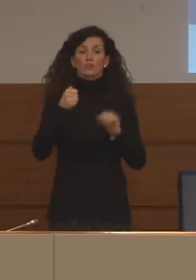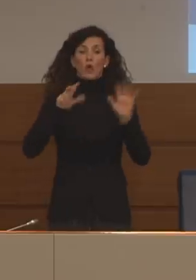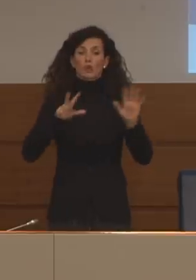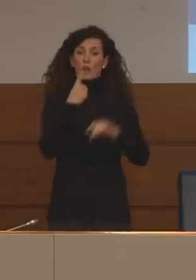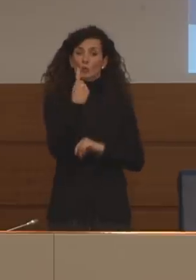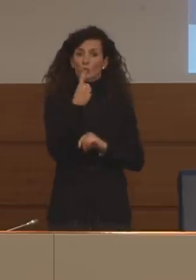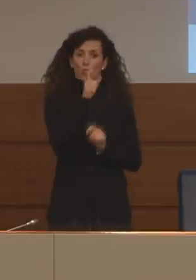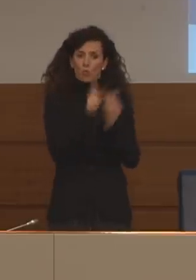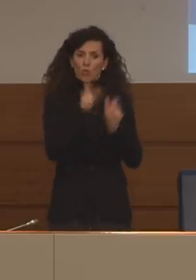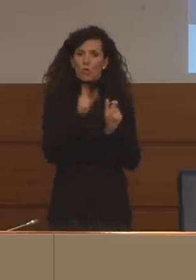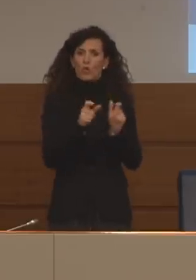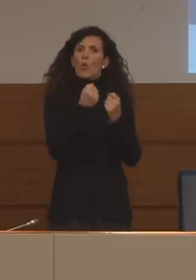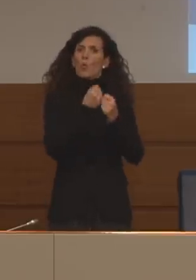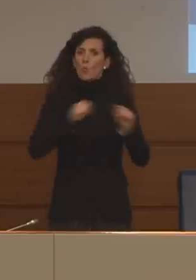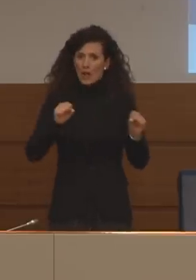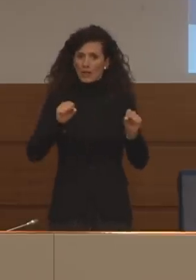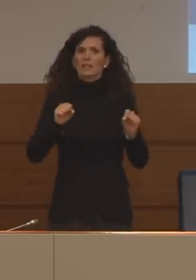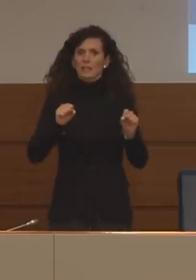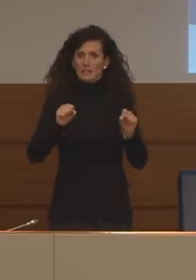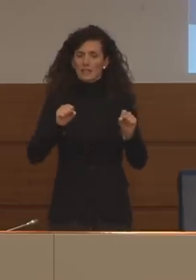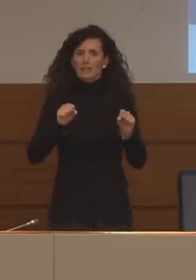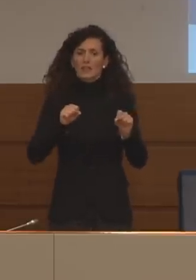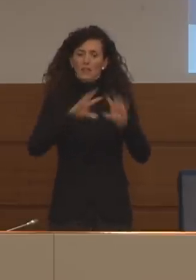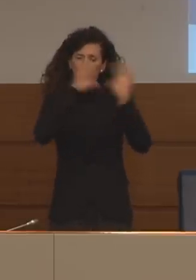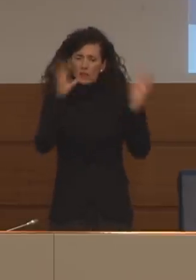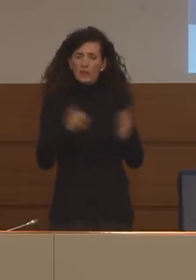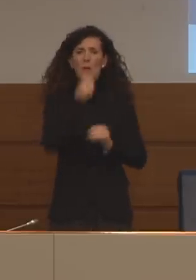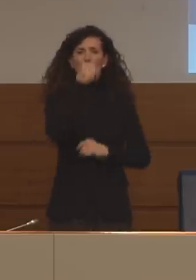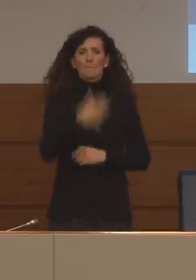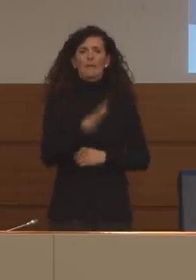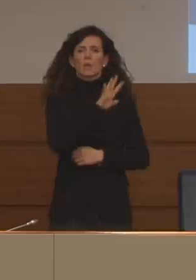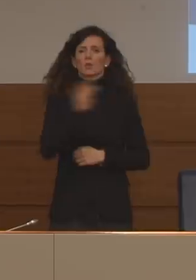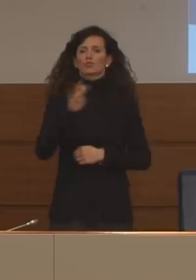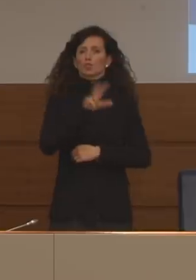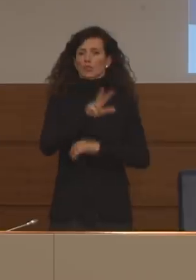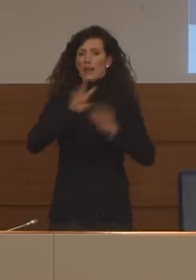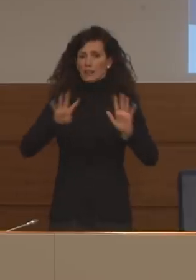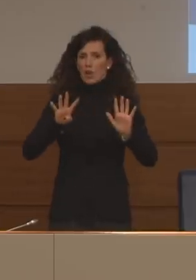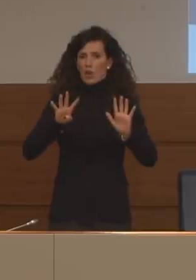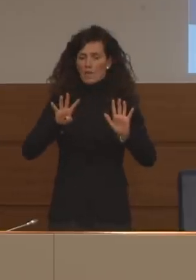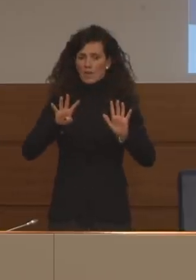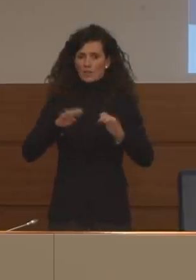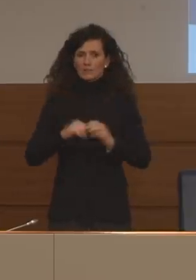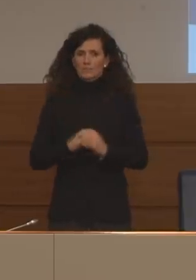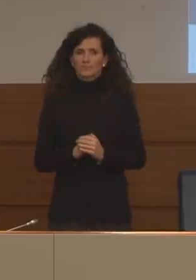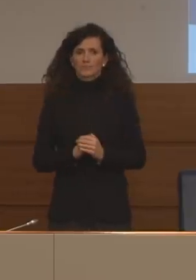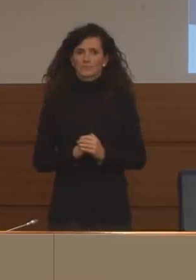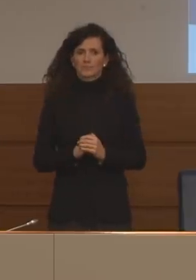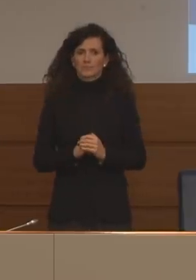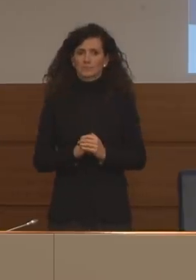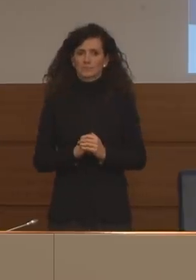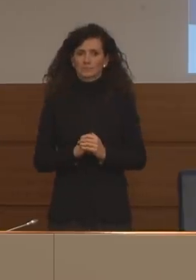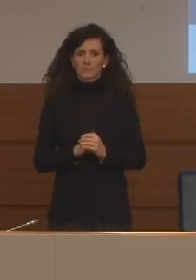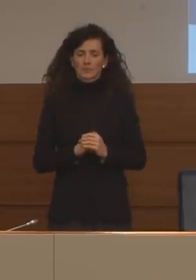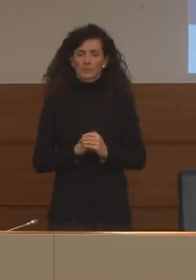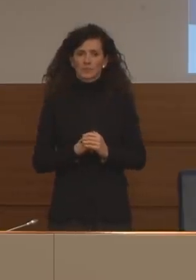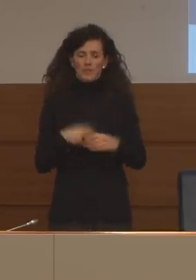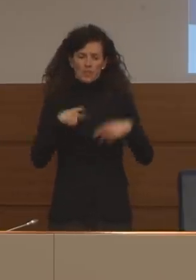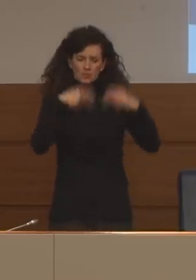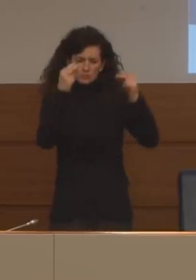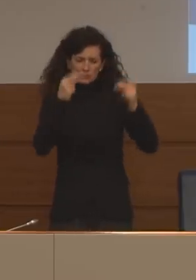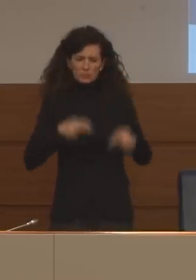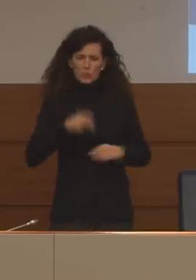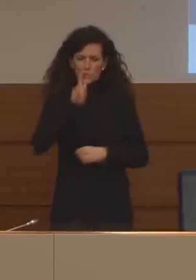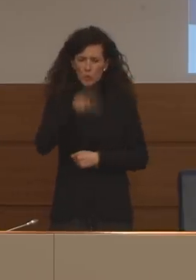in più oggi che porta il totale guariti a 1.439 registriamo 2000